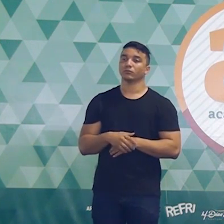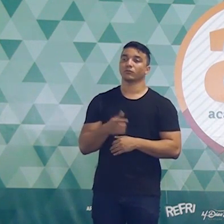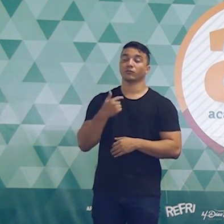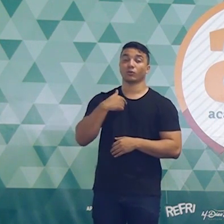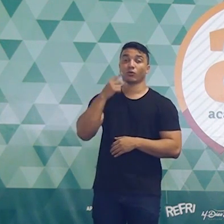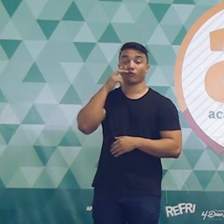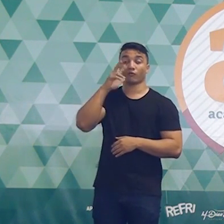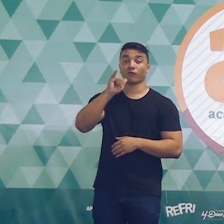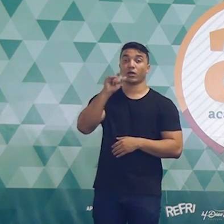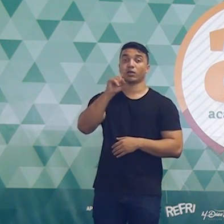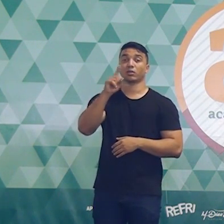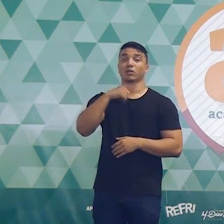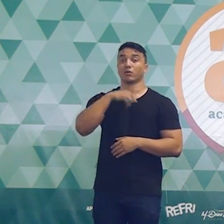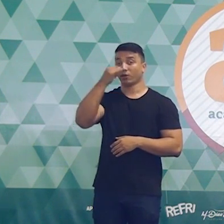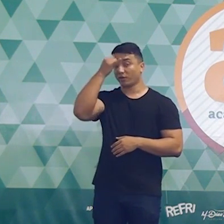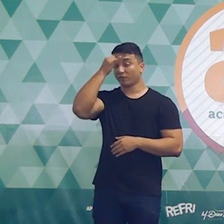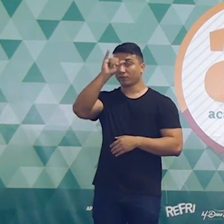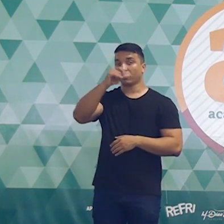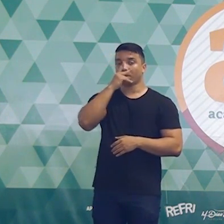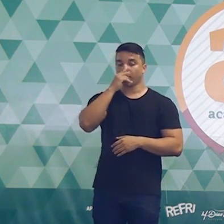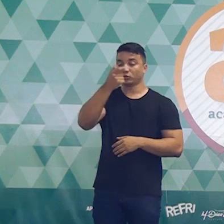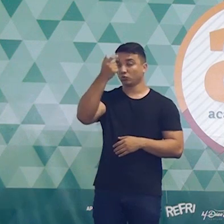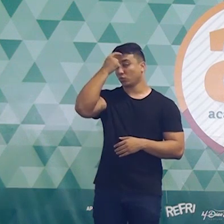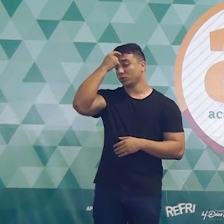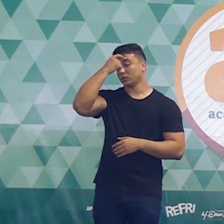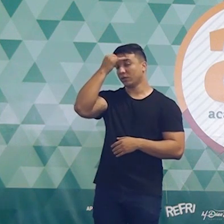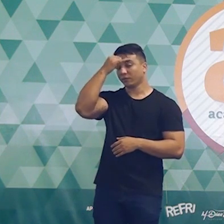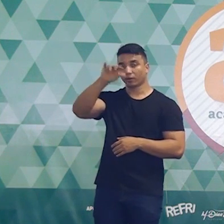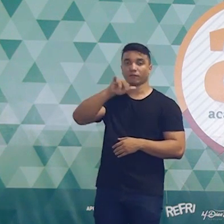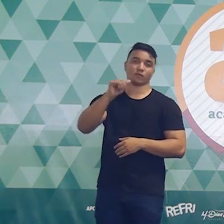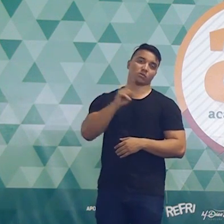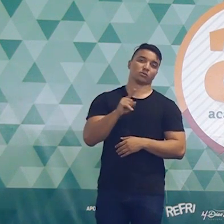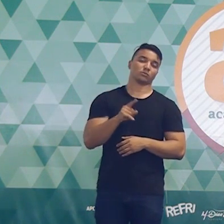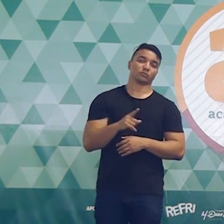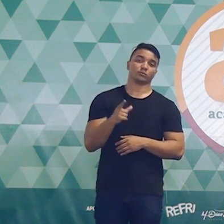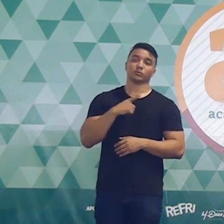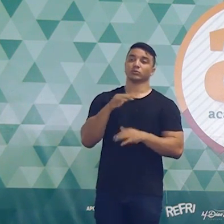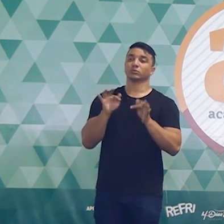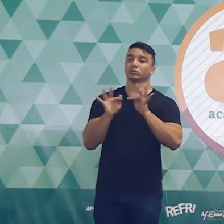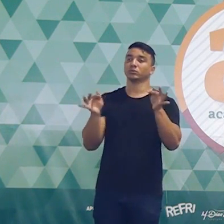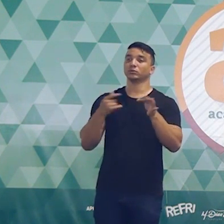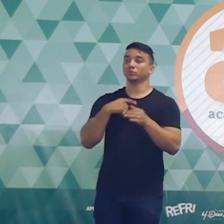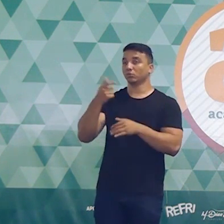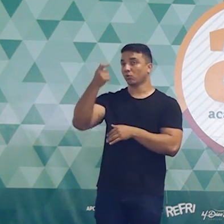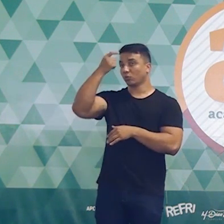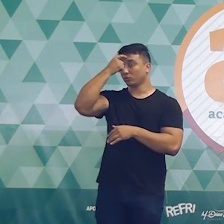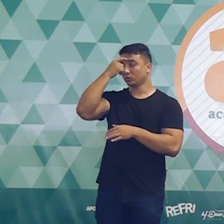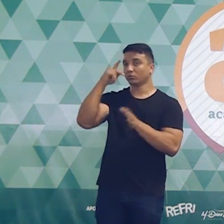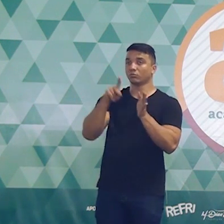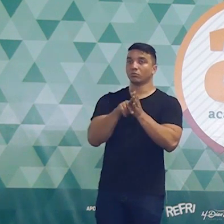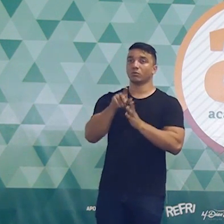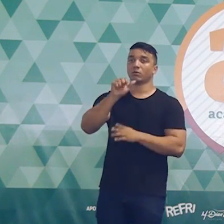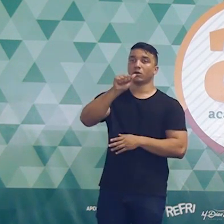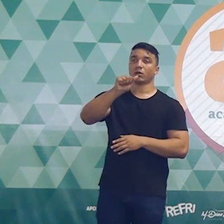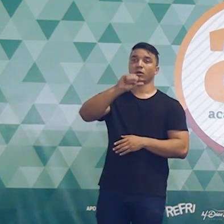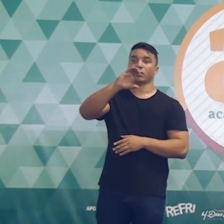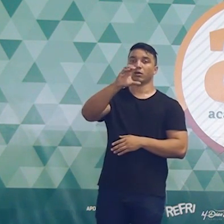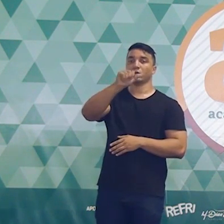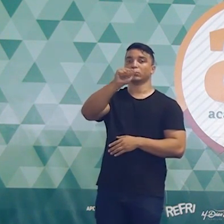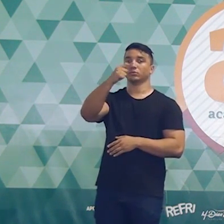Você não vai evitar conscientizações na conclusão. É só a conscientização como ação. Por